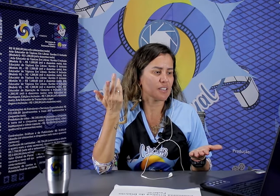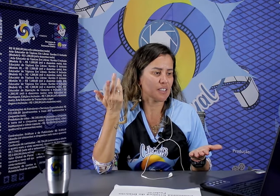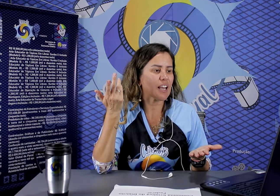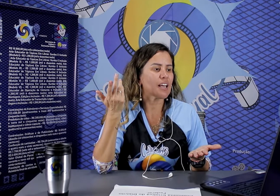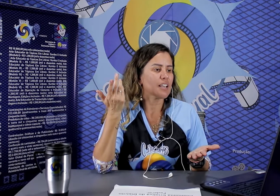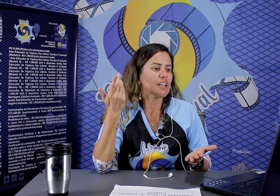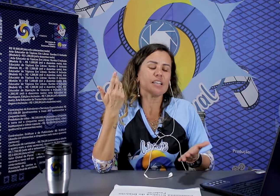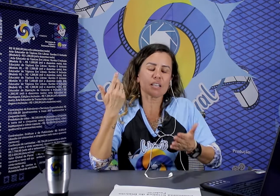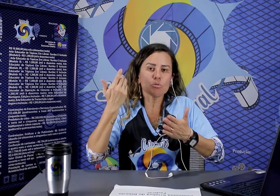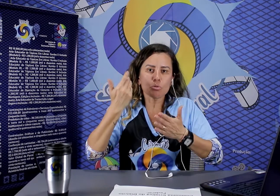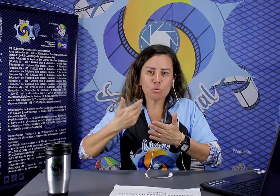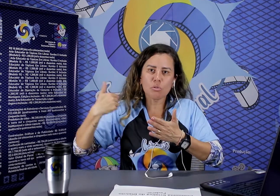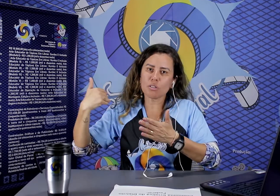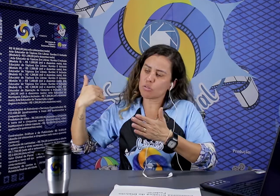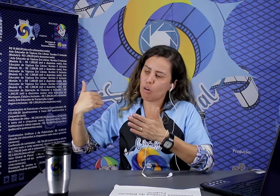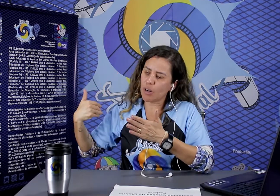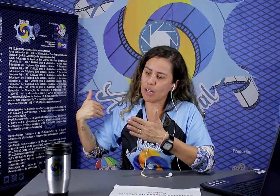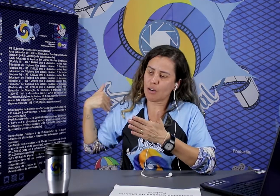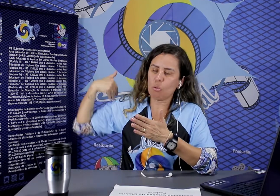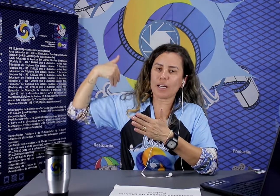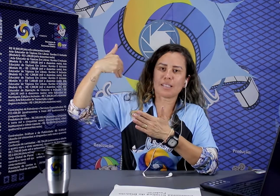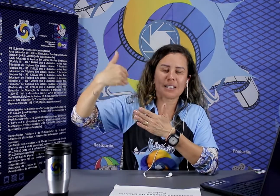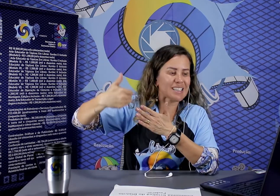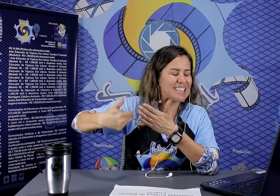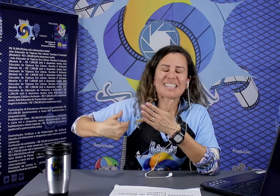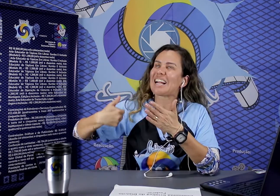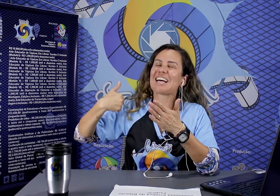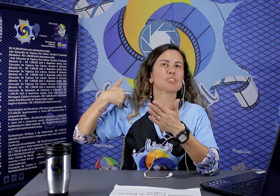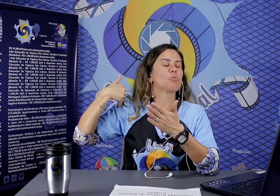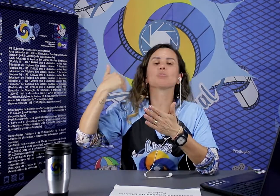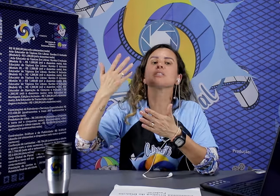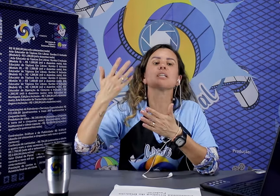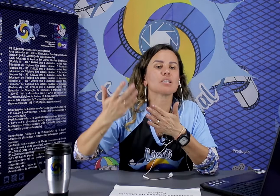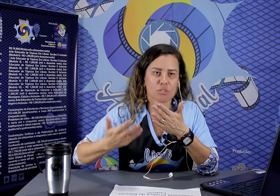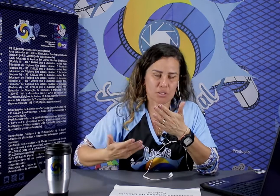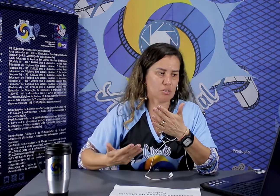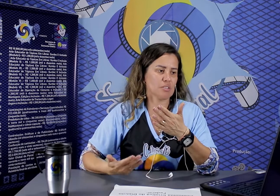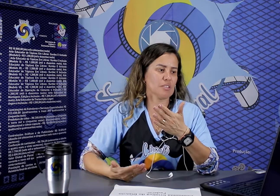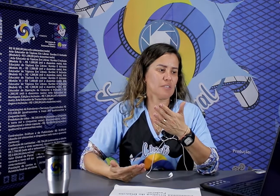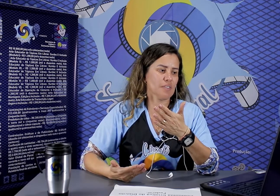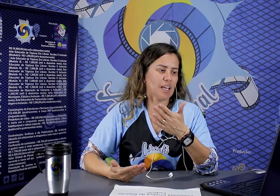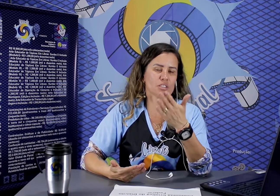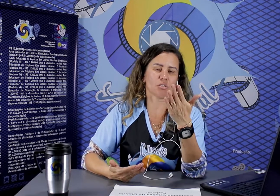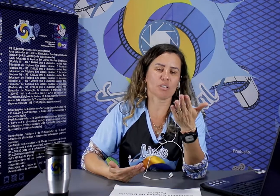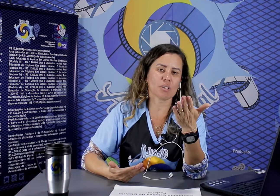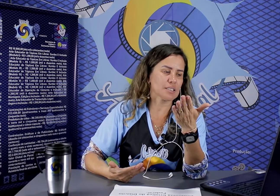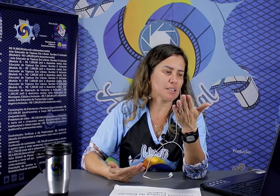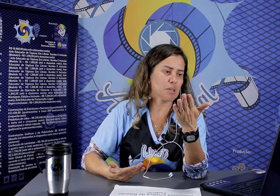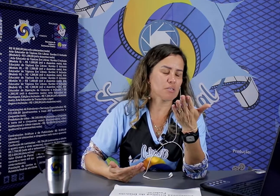Né? Então, tudo isso, olha o atraso, quantos anos isso? Essa história do casamento.